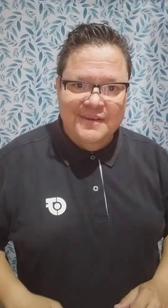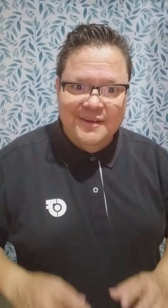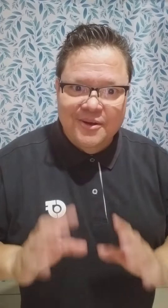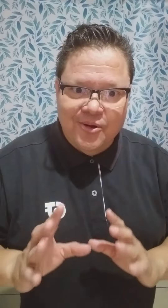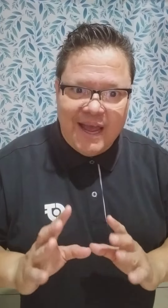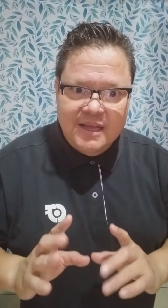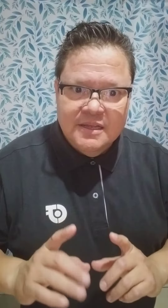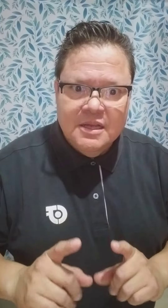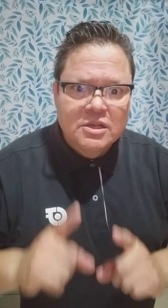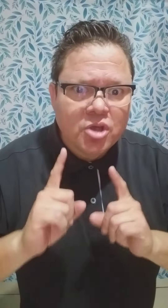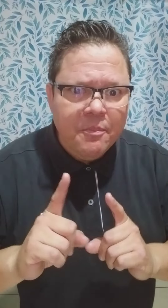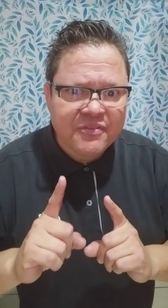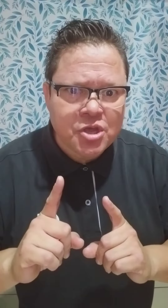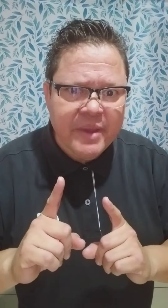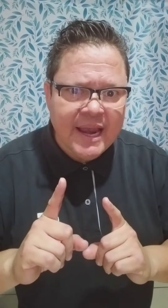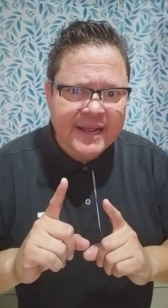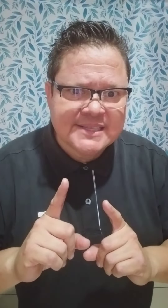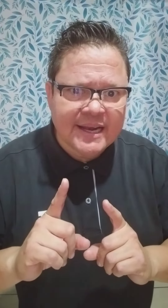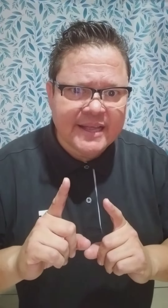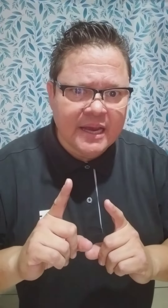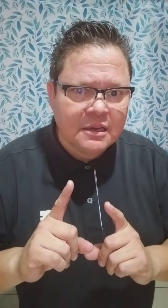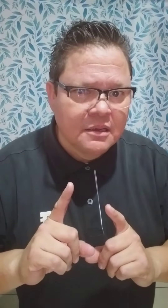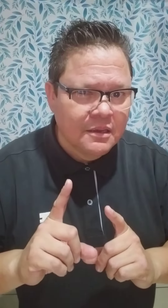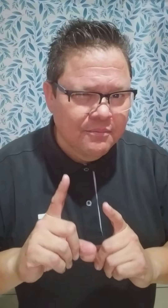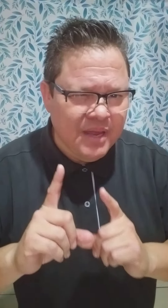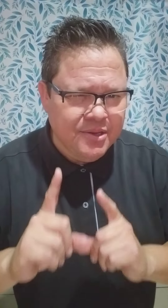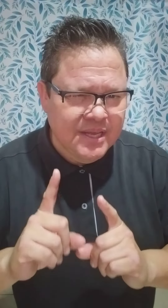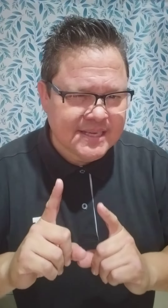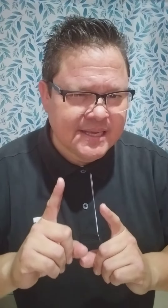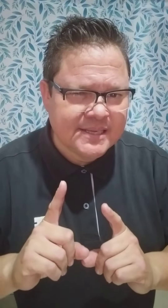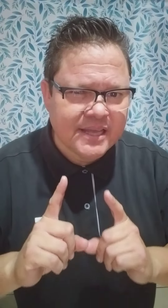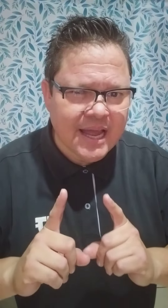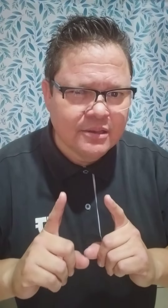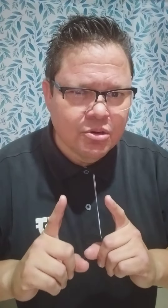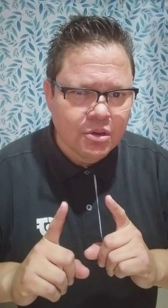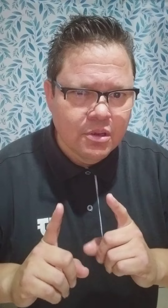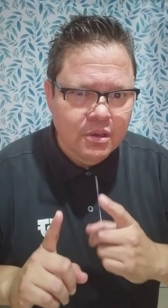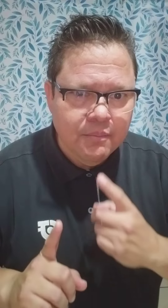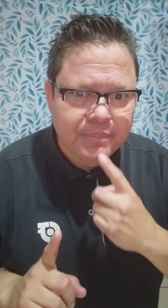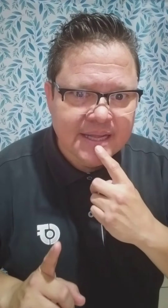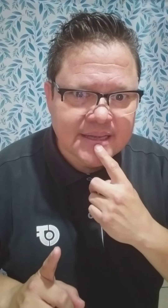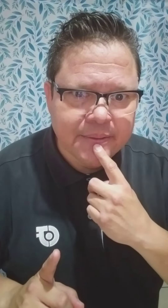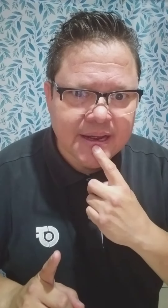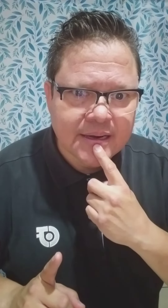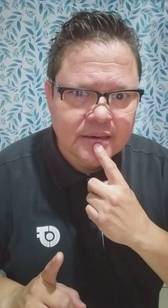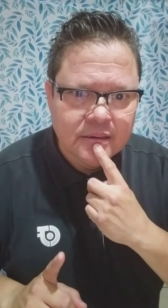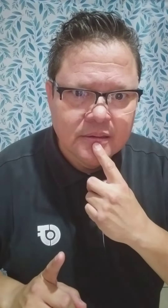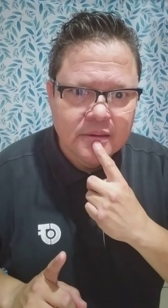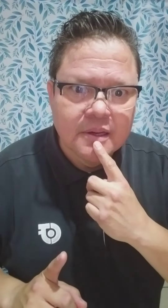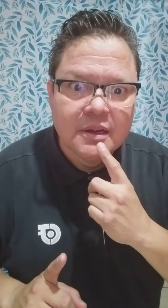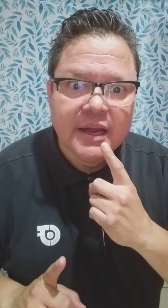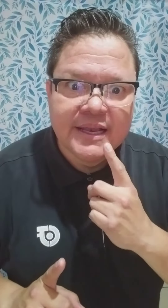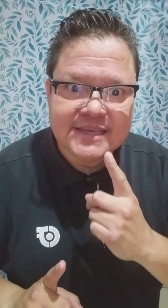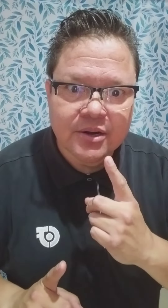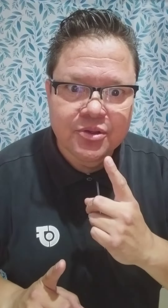hola soy el profesor miguel ángel serna terán me ayudas a hacer este canto para trabajar el desarrollo del